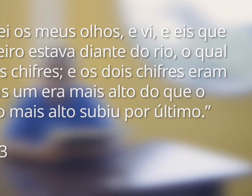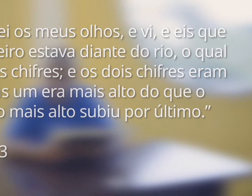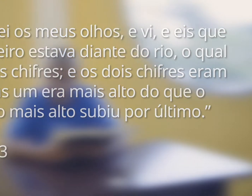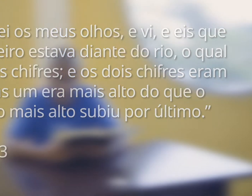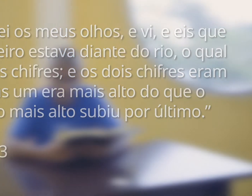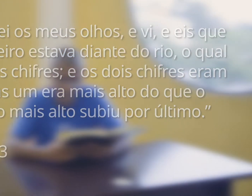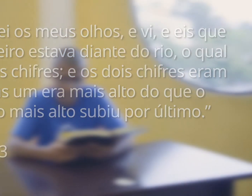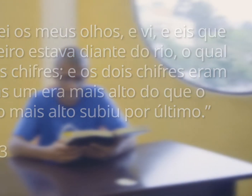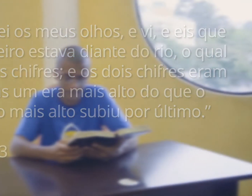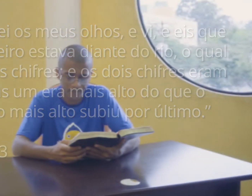último.